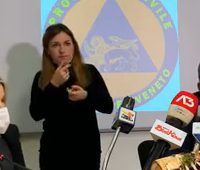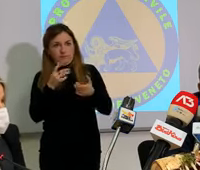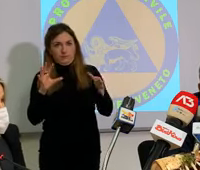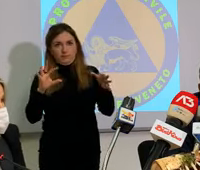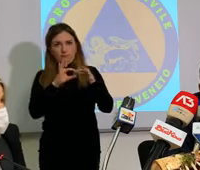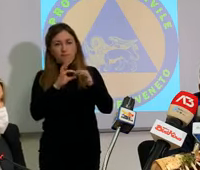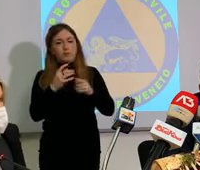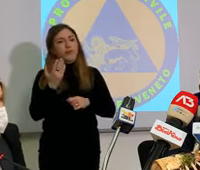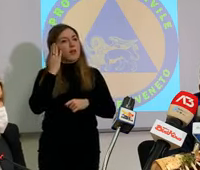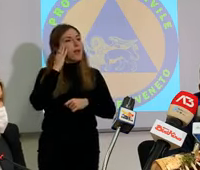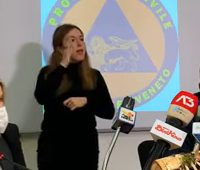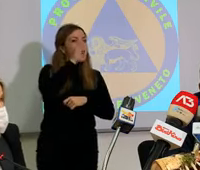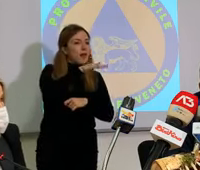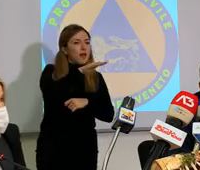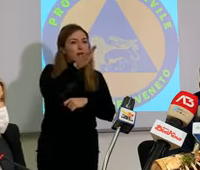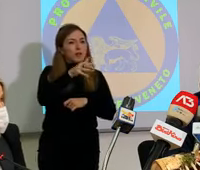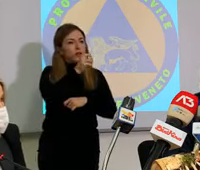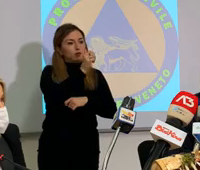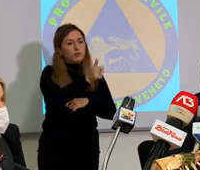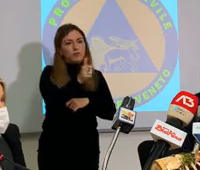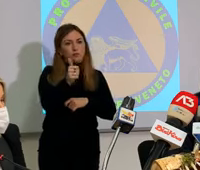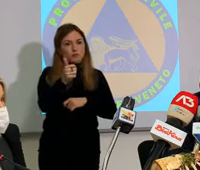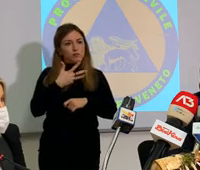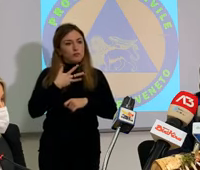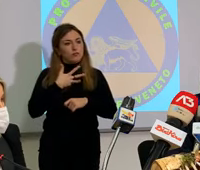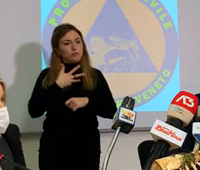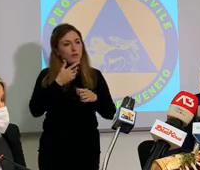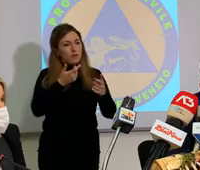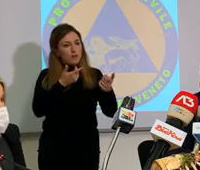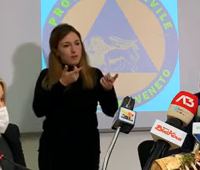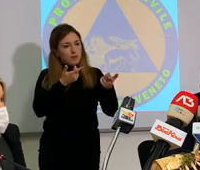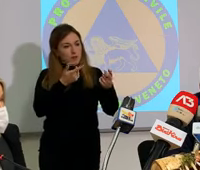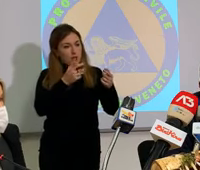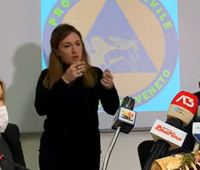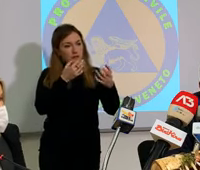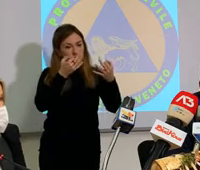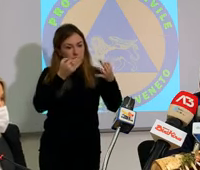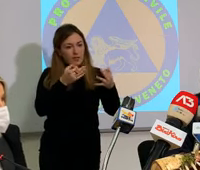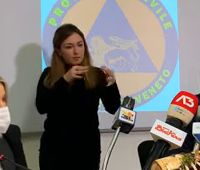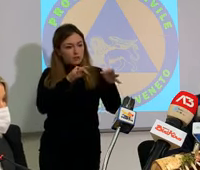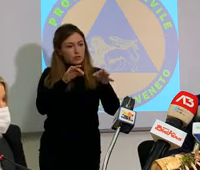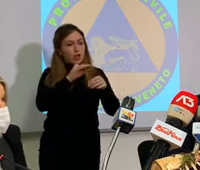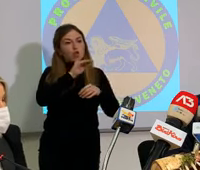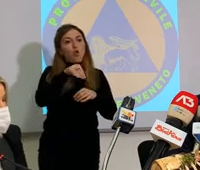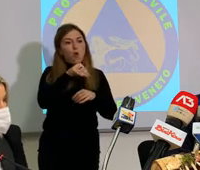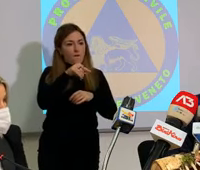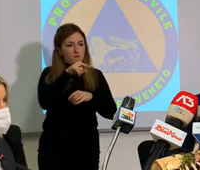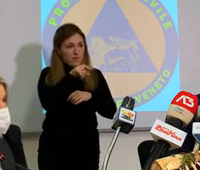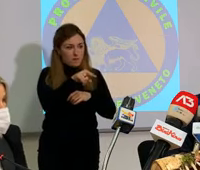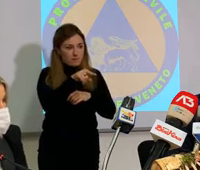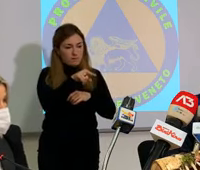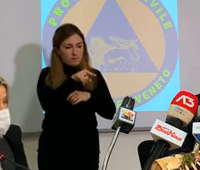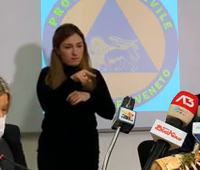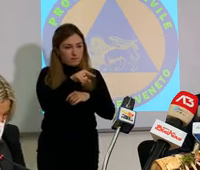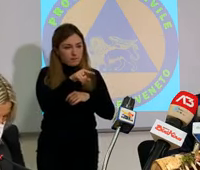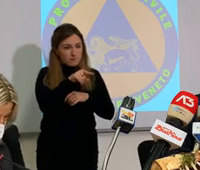letto per letto abbiamo la planimetria con il punto esatto la numerazione sulla planimetria che lo vedete